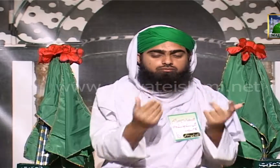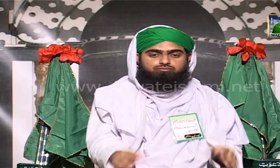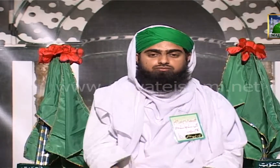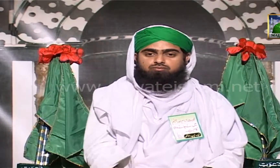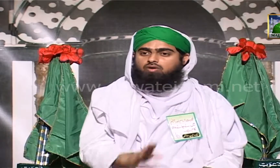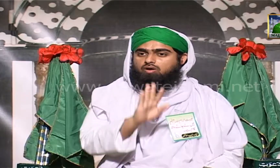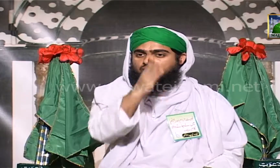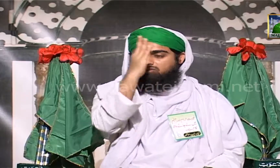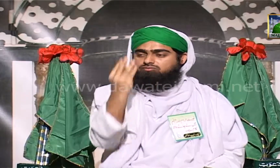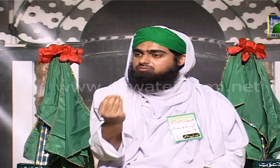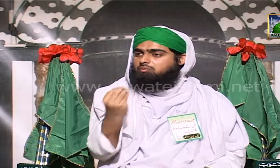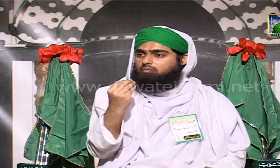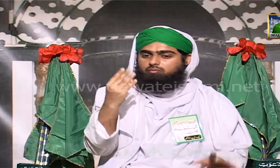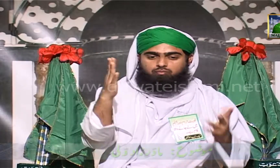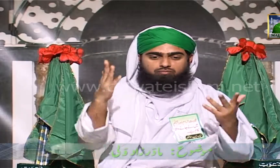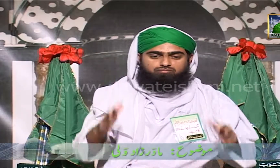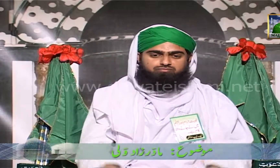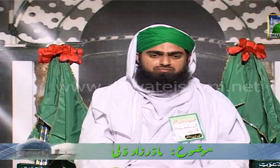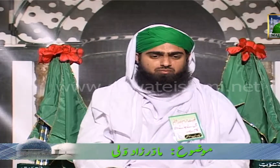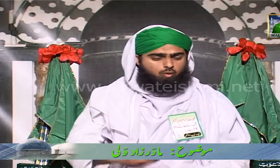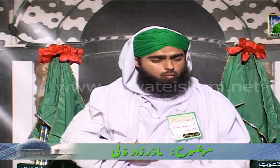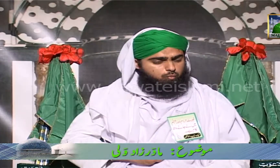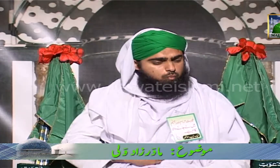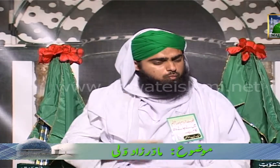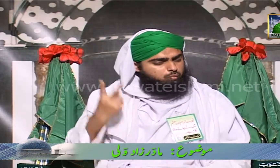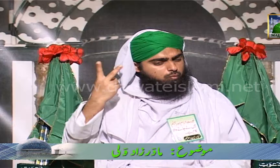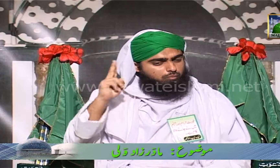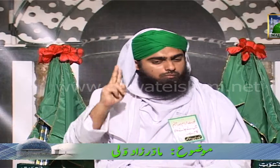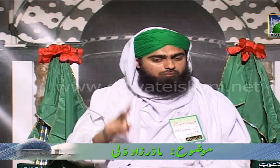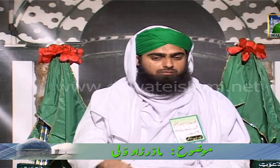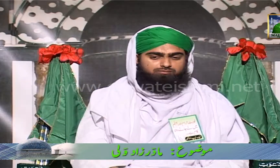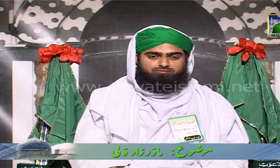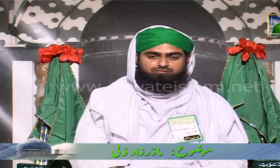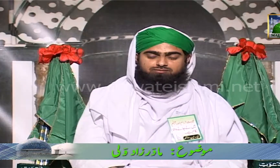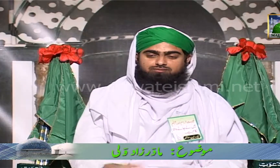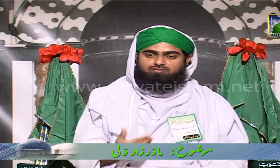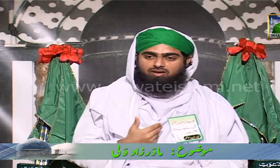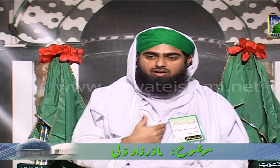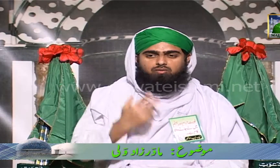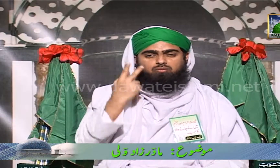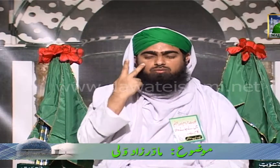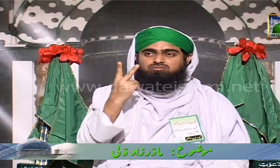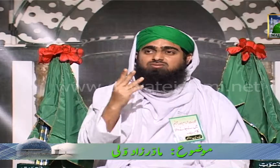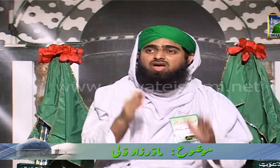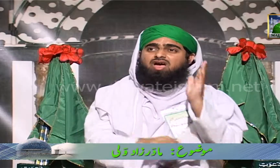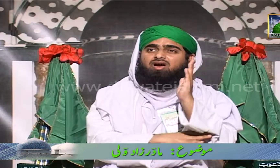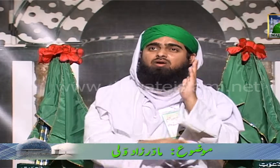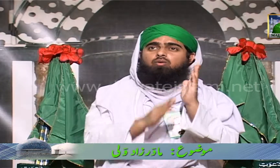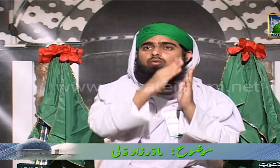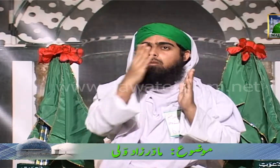کو، اور بھوک سے میں نڈال ہو گیا اور کچھ پتیاں ہوتی بھی تھی تو چونکہ دوسرے فقراء